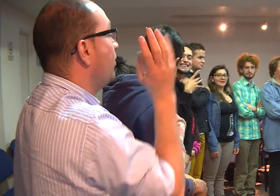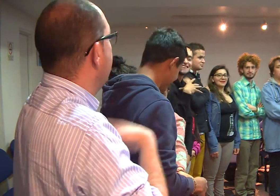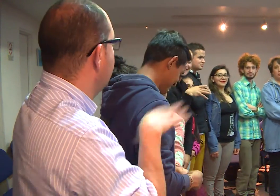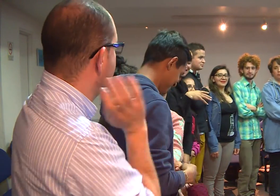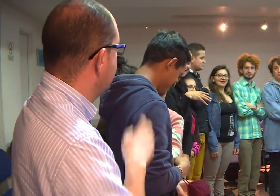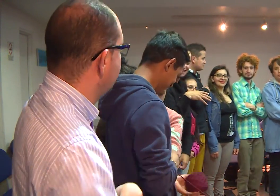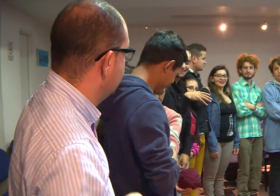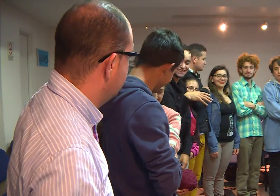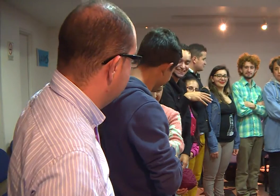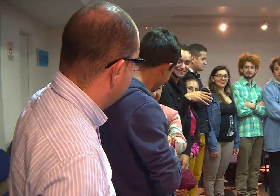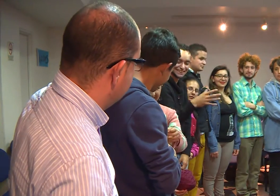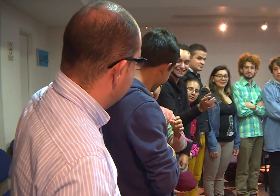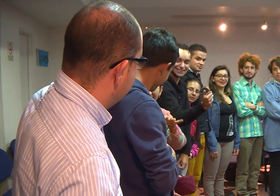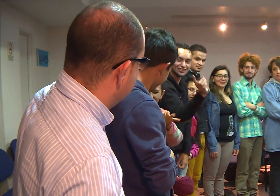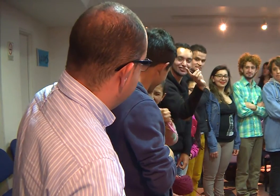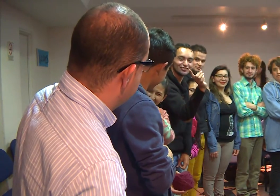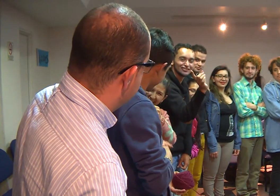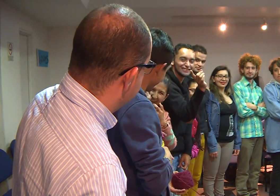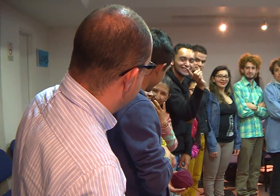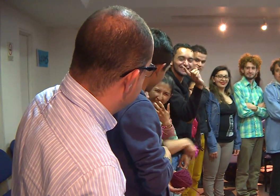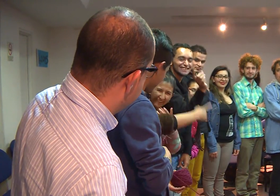es para grabar. ¿Qué?